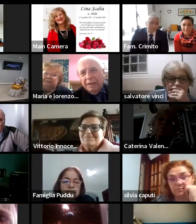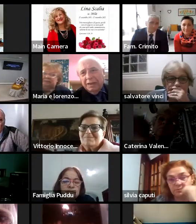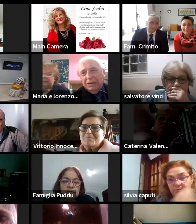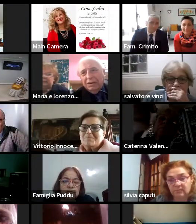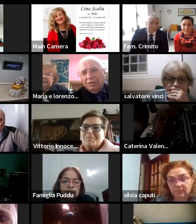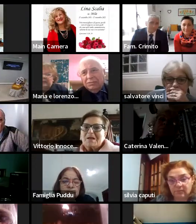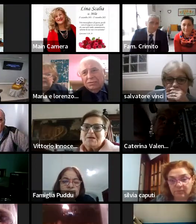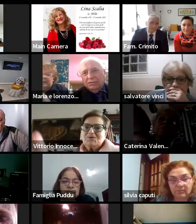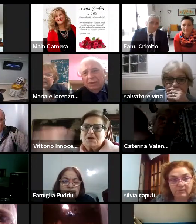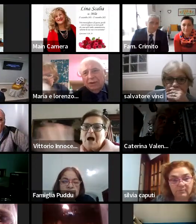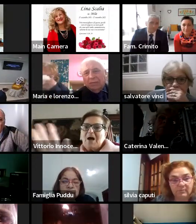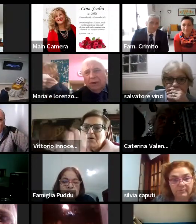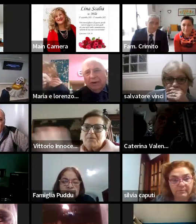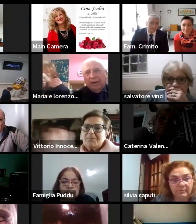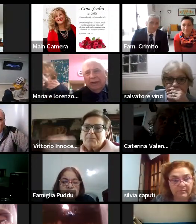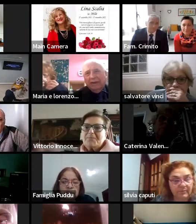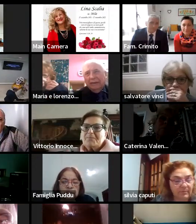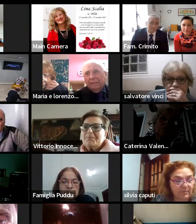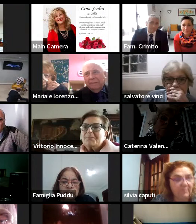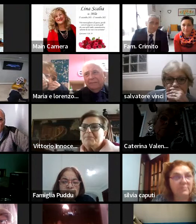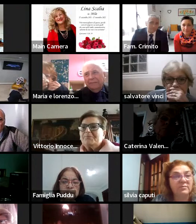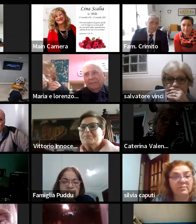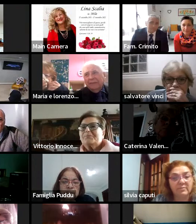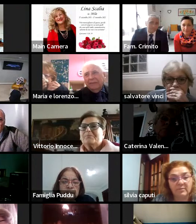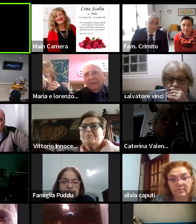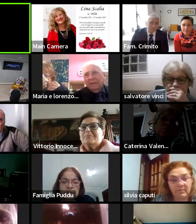Lorenzo Ciao Mariuccia